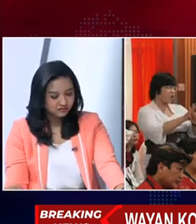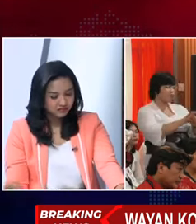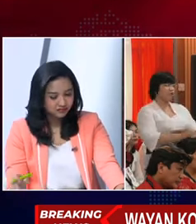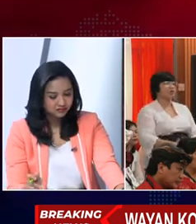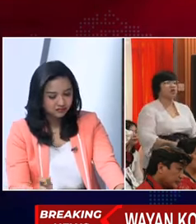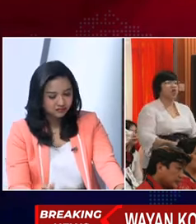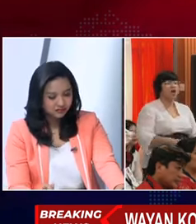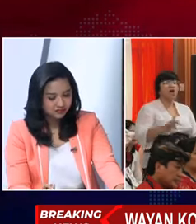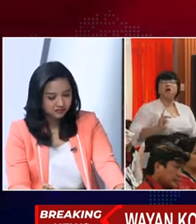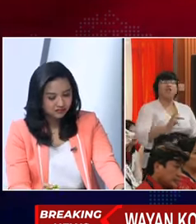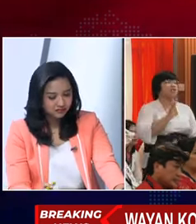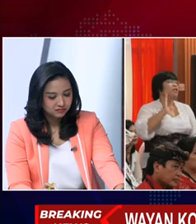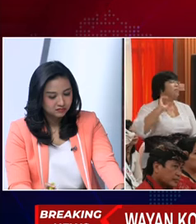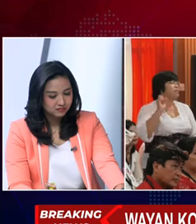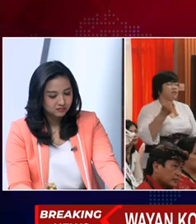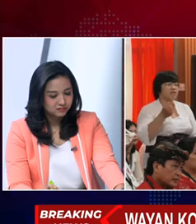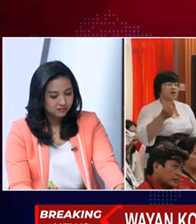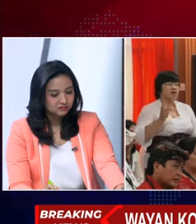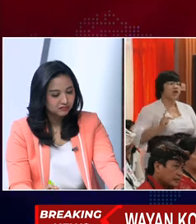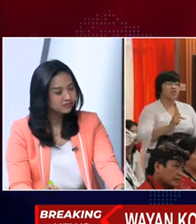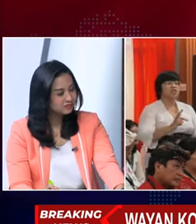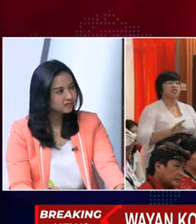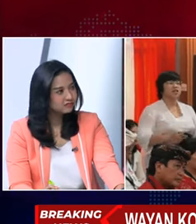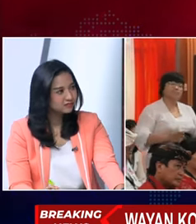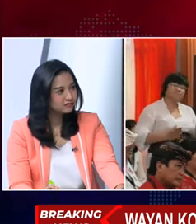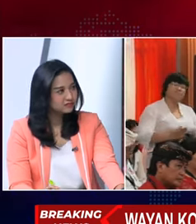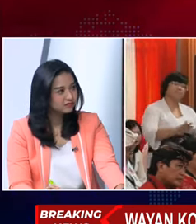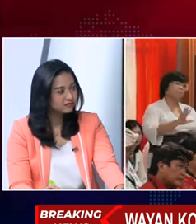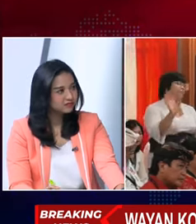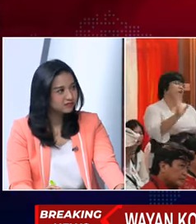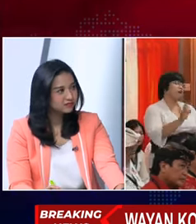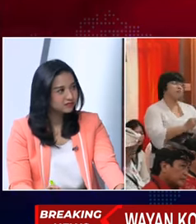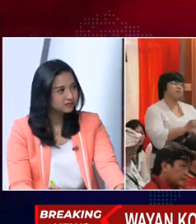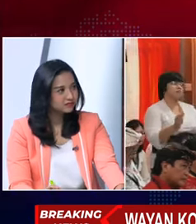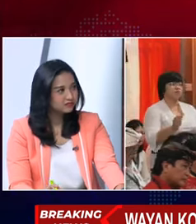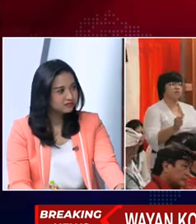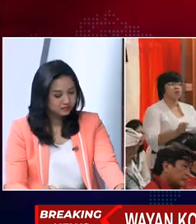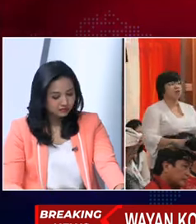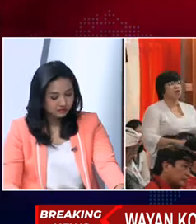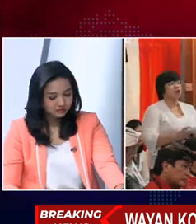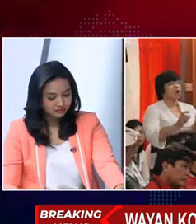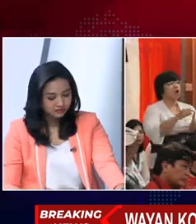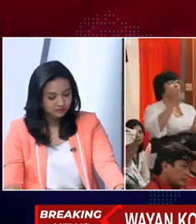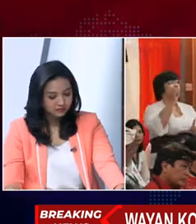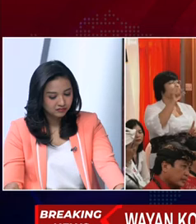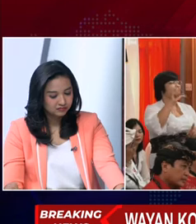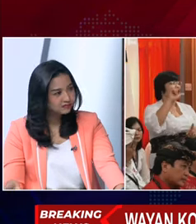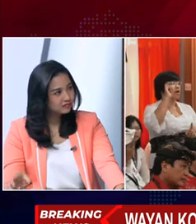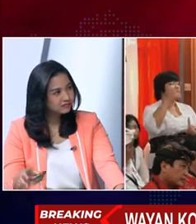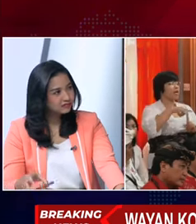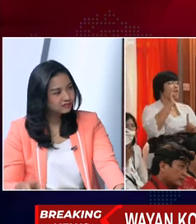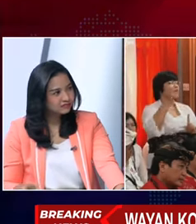dipaksakan itu bisa bermasalah di Banten misalnya itu contoh yang paling menarik e Kim ada kesepakatan untuk sampai ke bawah tapi